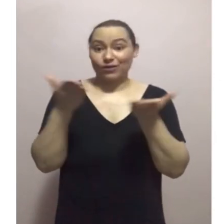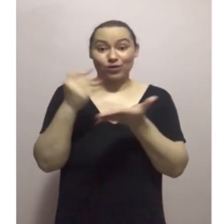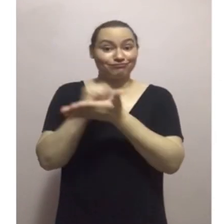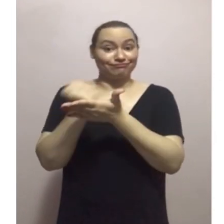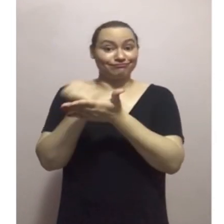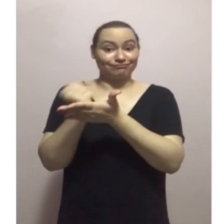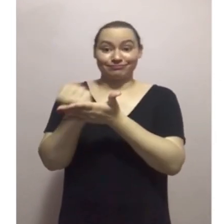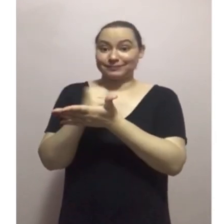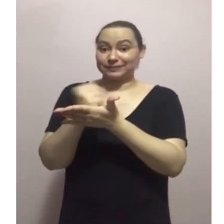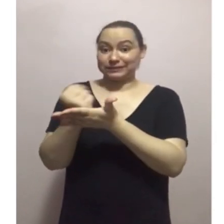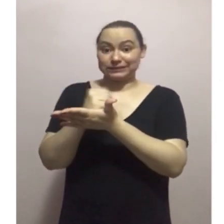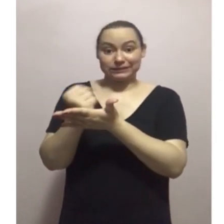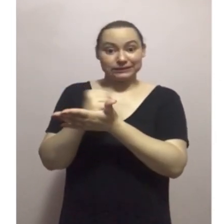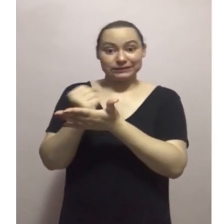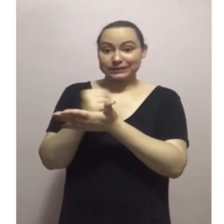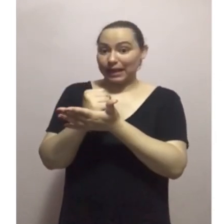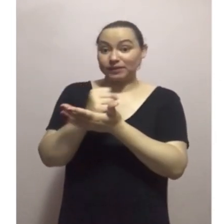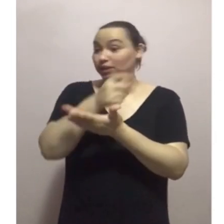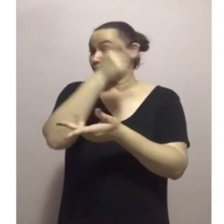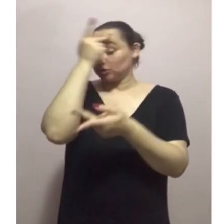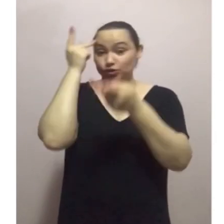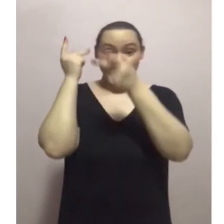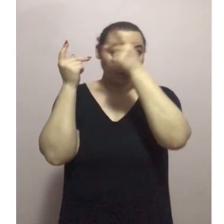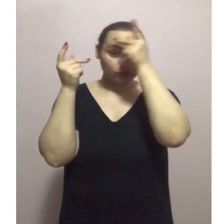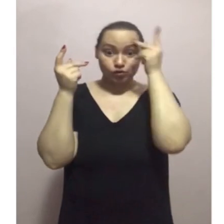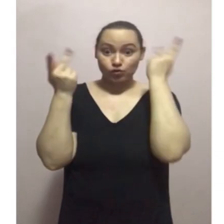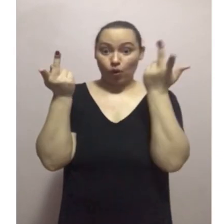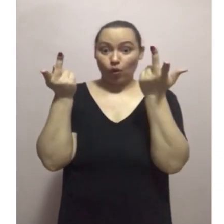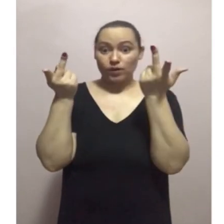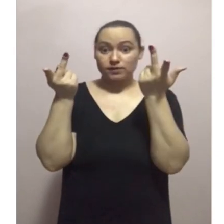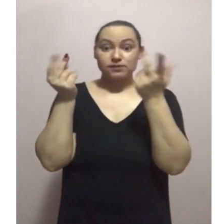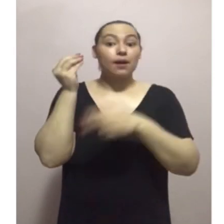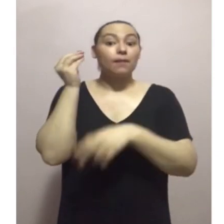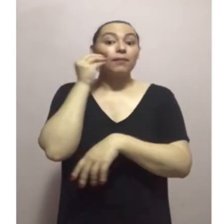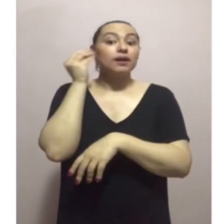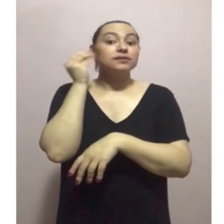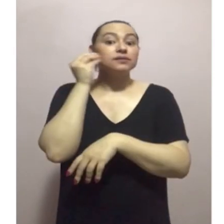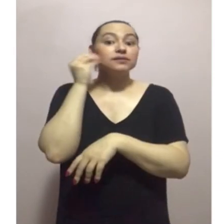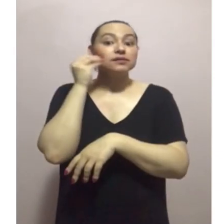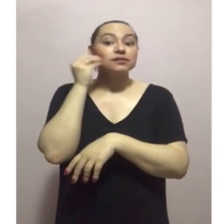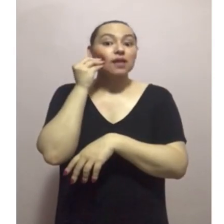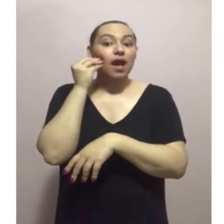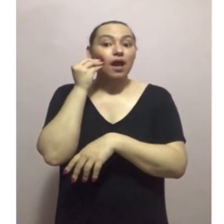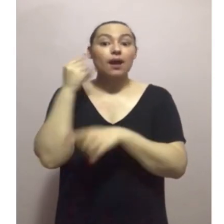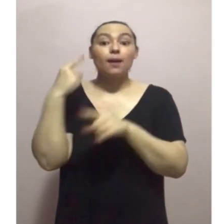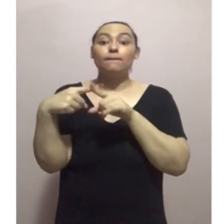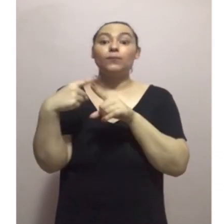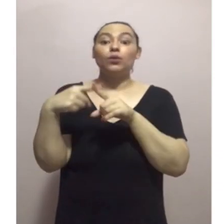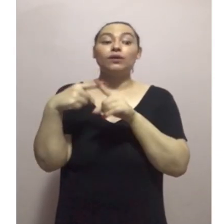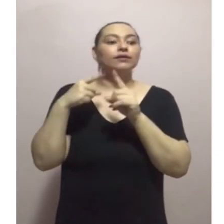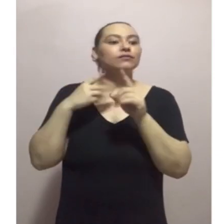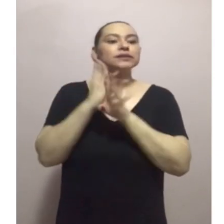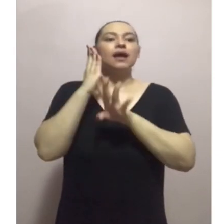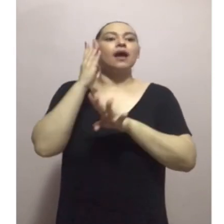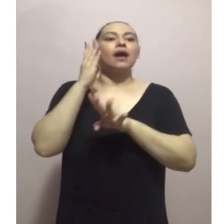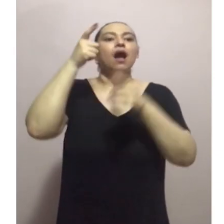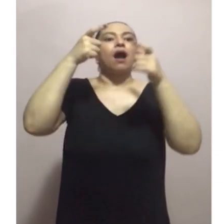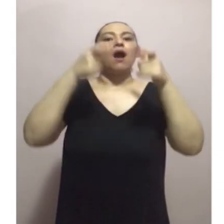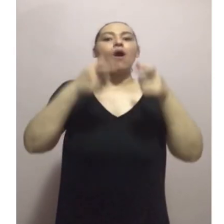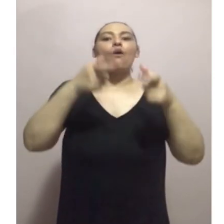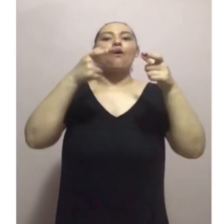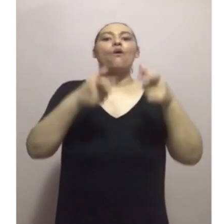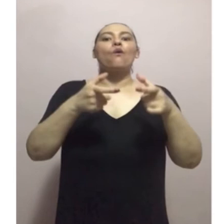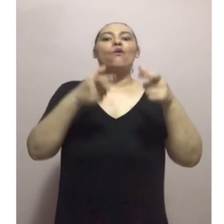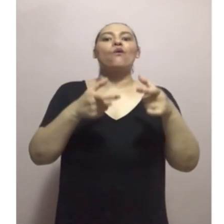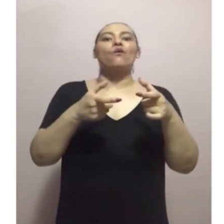menos 30 dias de fazer um contingente de pessoas jogarem, porque só jogando é que você descobre